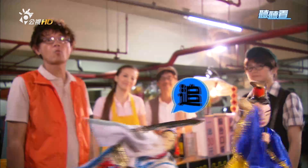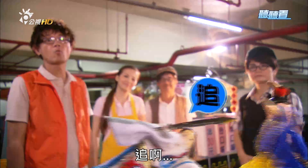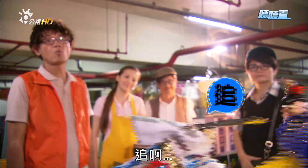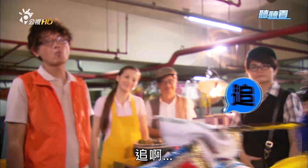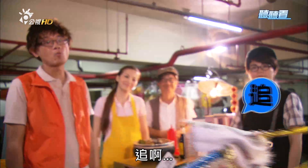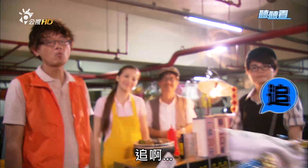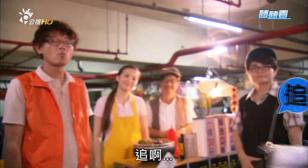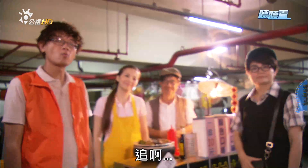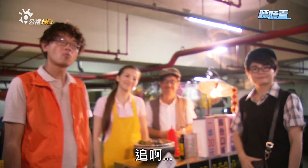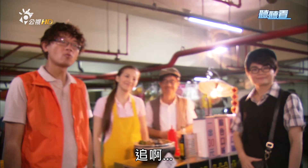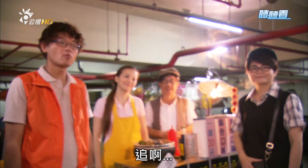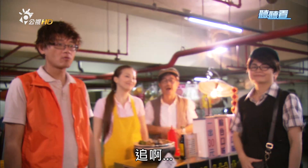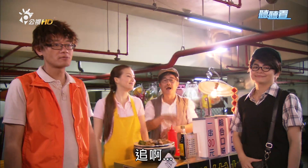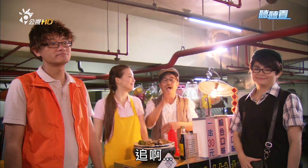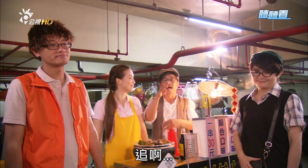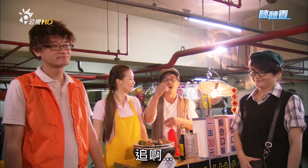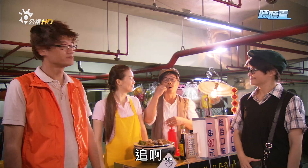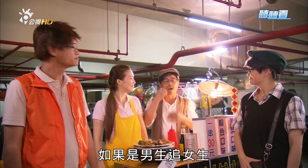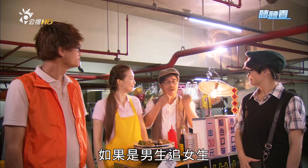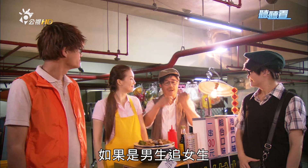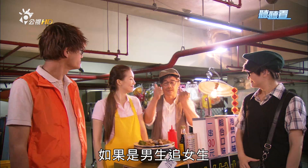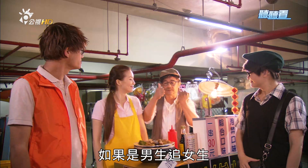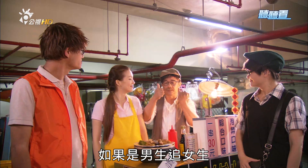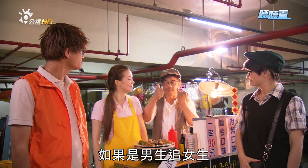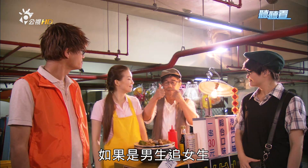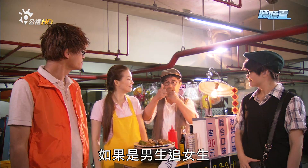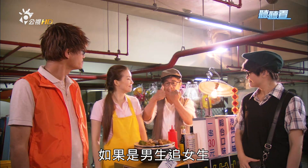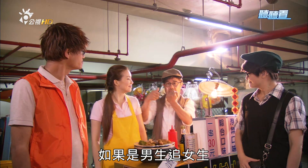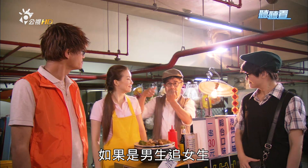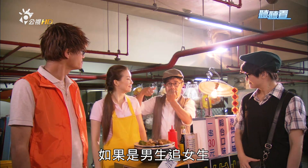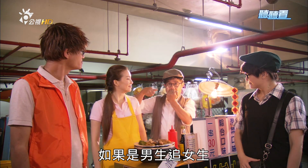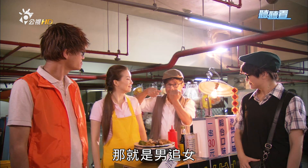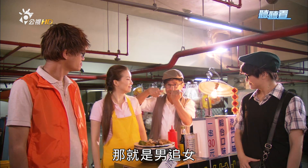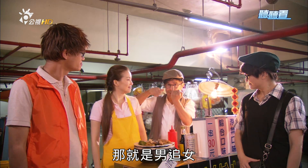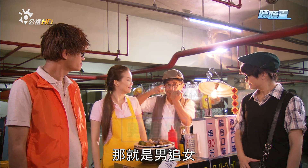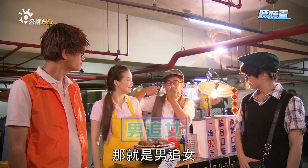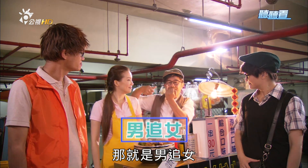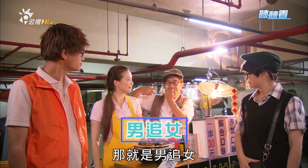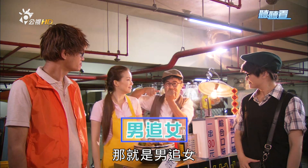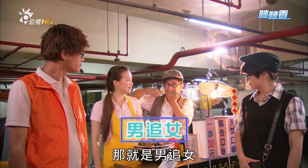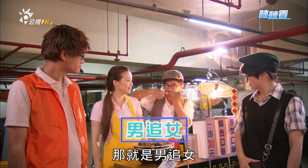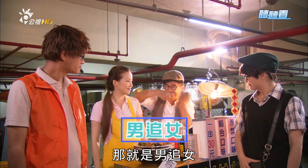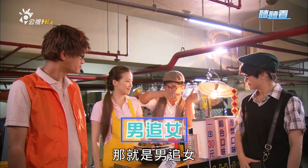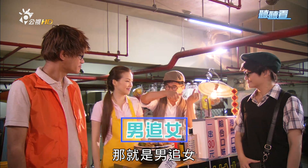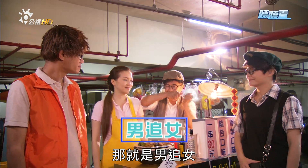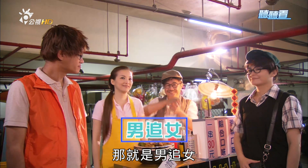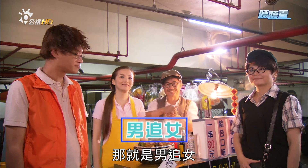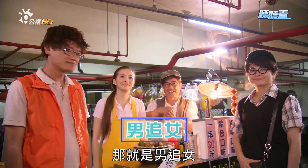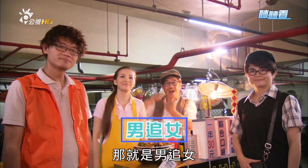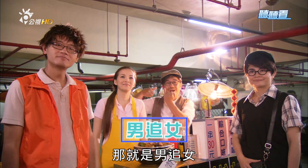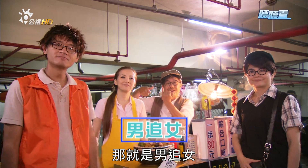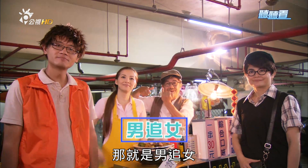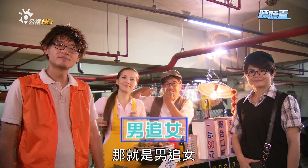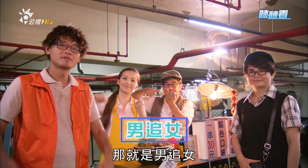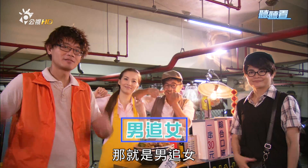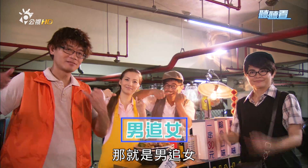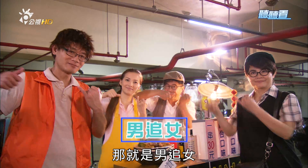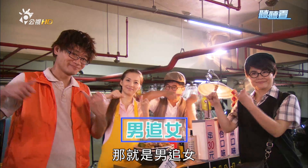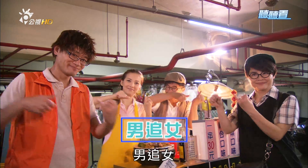追追。 如果是男生追女生啊，那就是男追女，男